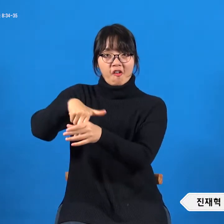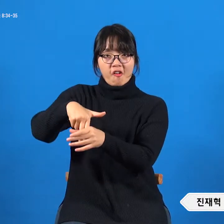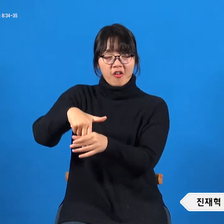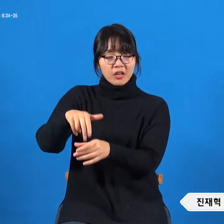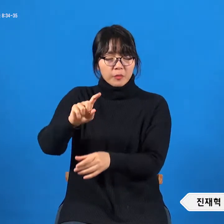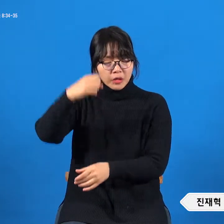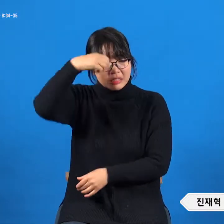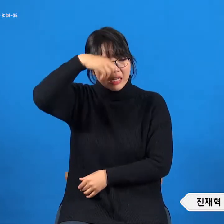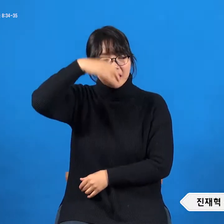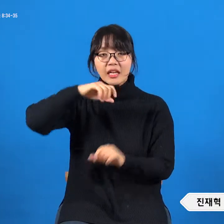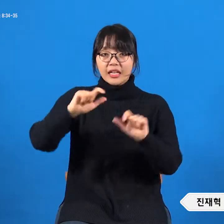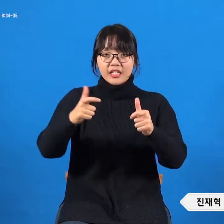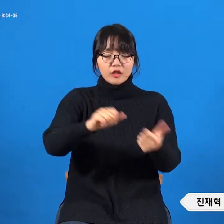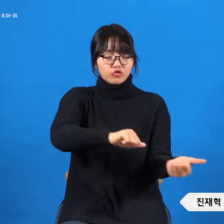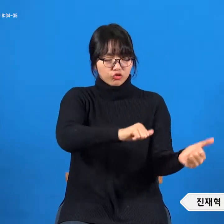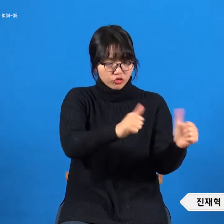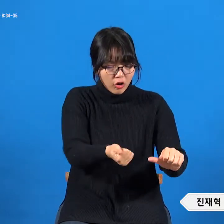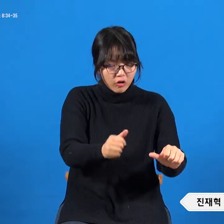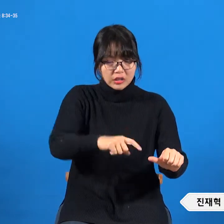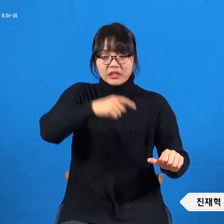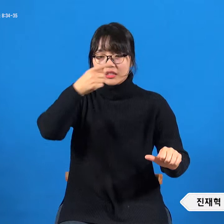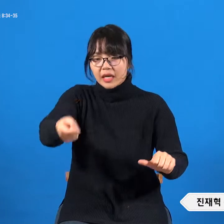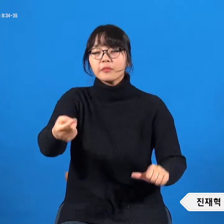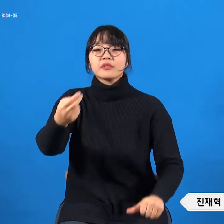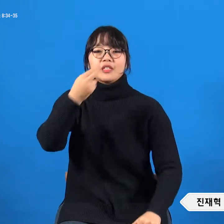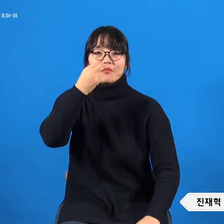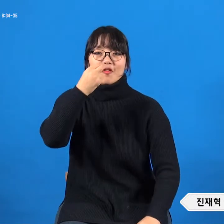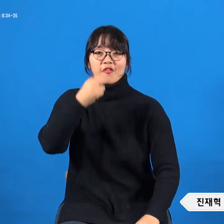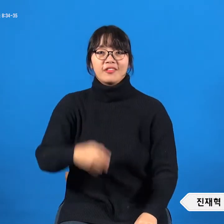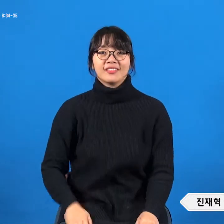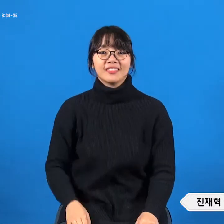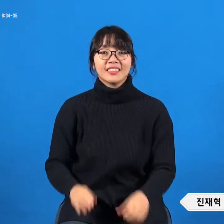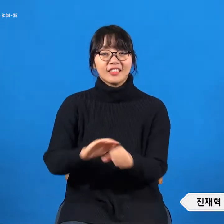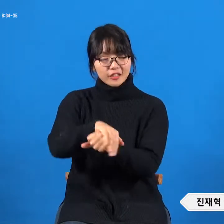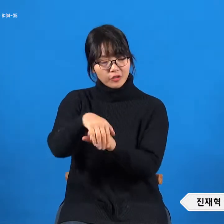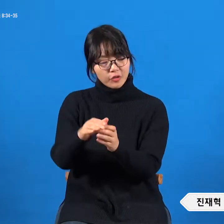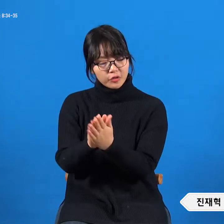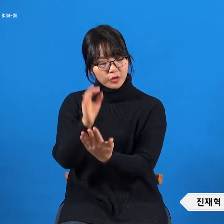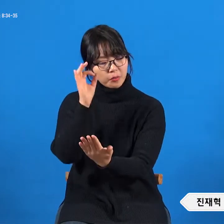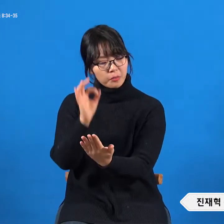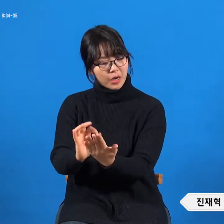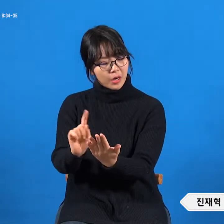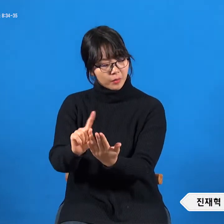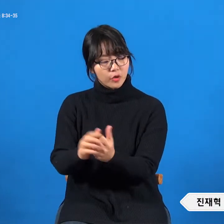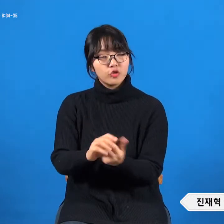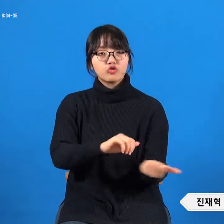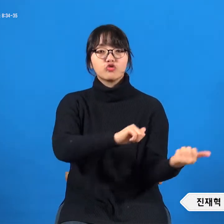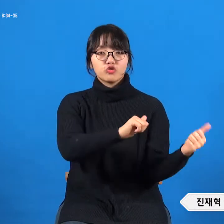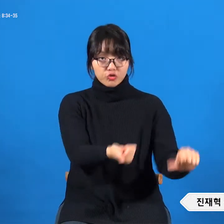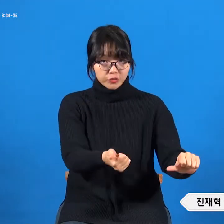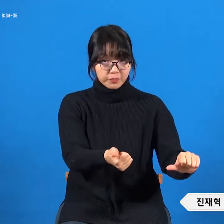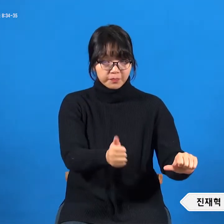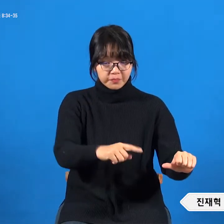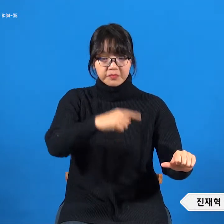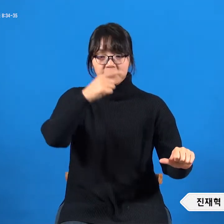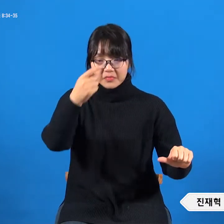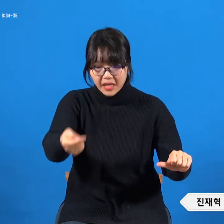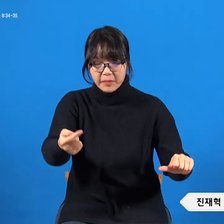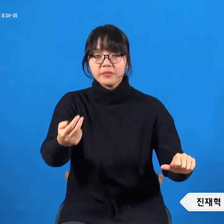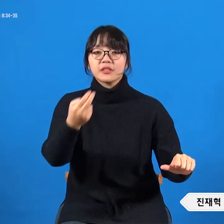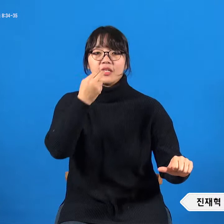이루어지는 생명입니다. 그래서 성경은 우리에게 말씀합니다. 성경의 생명은 죽음을 통과하여